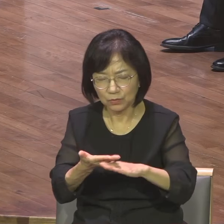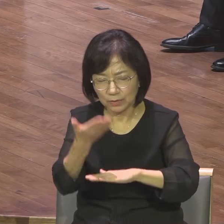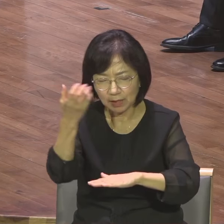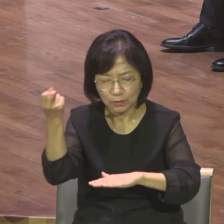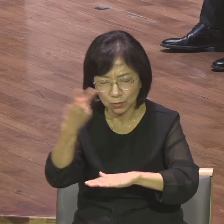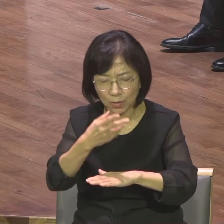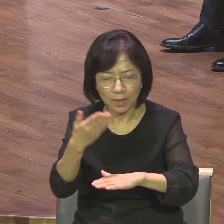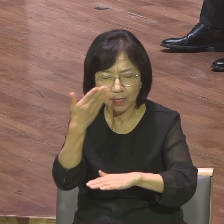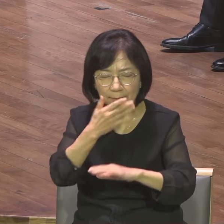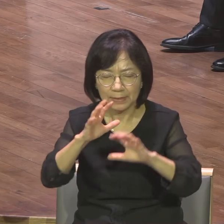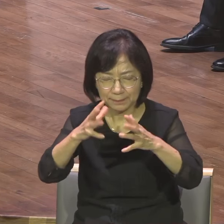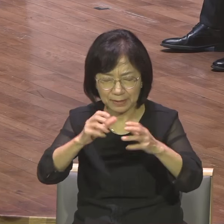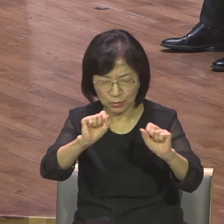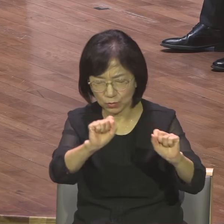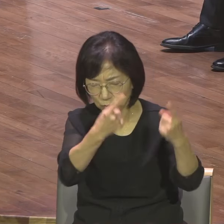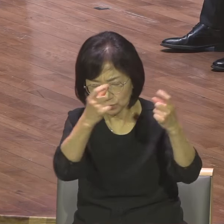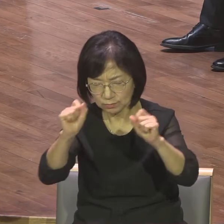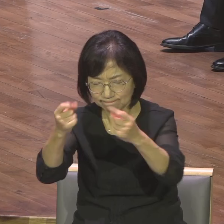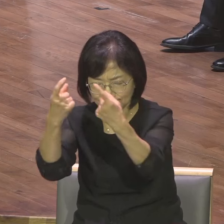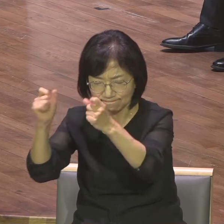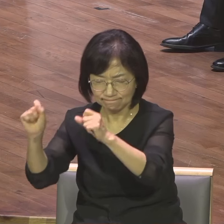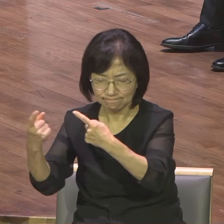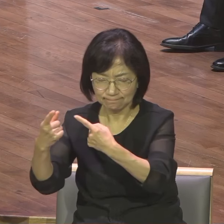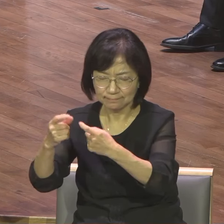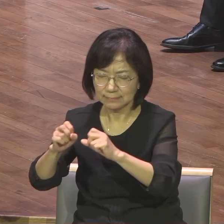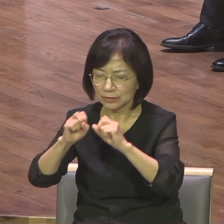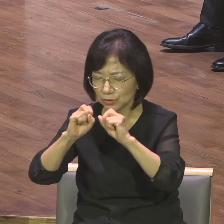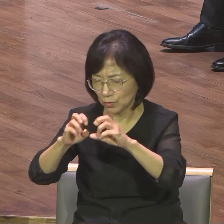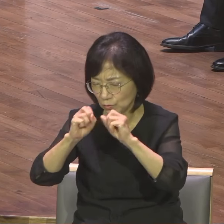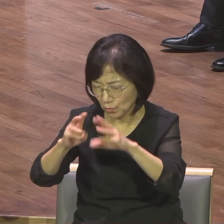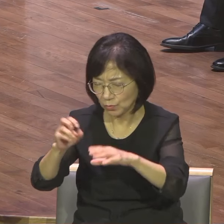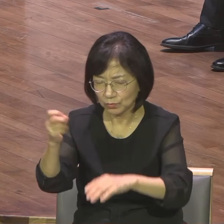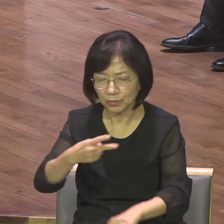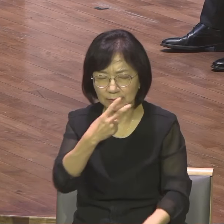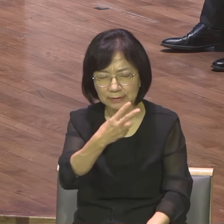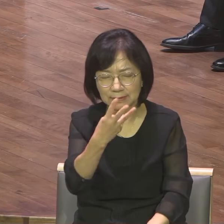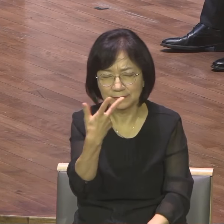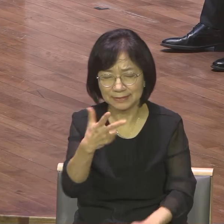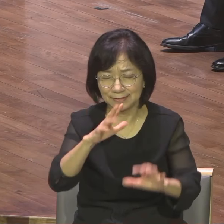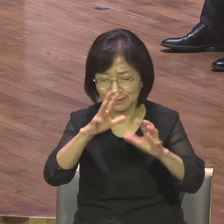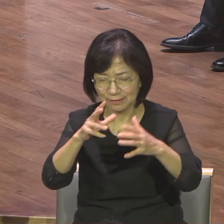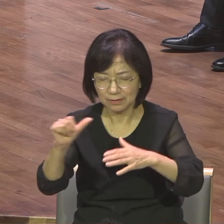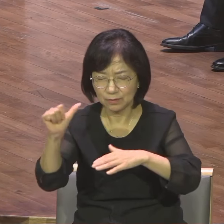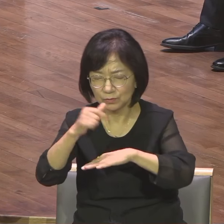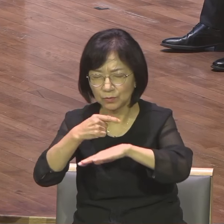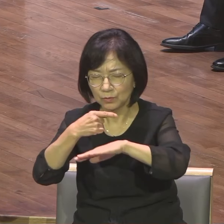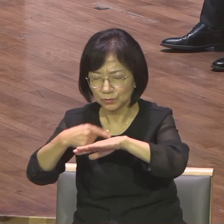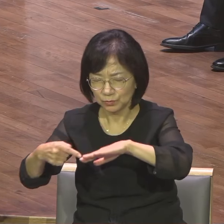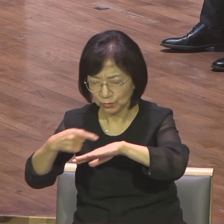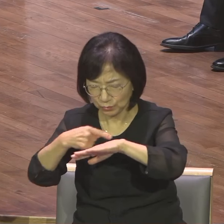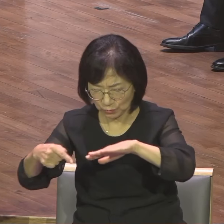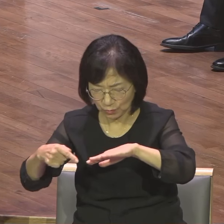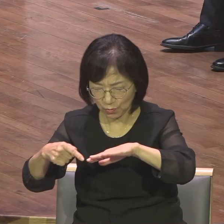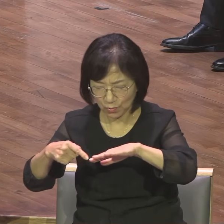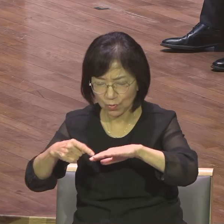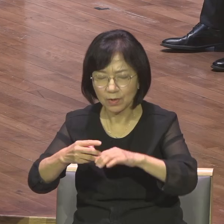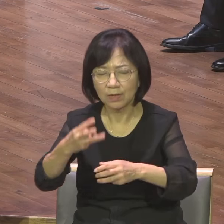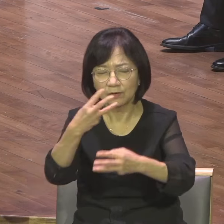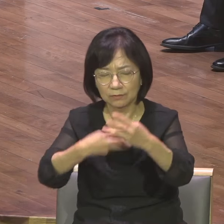필리핀 멀티캠프와 하반기 전도운동 위에 237 나라와 5천 종족 위에 흩어진 모든 렘넌트들 머리 위에